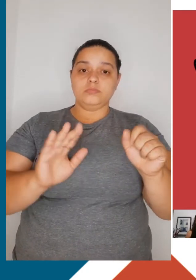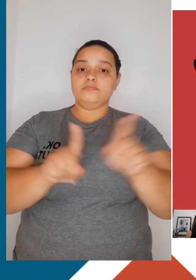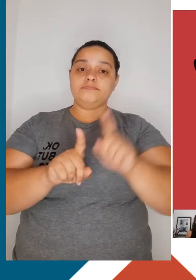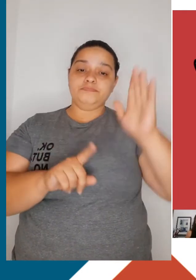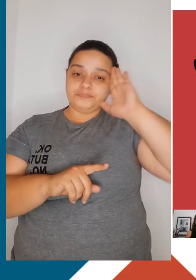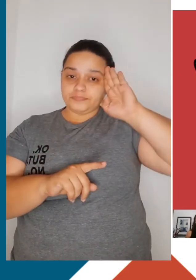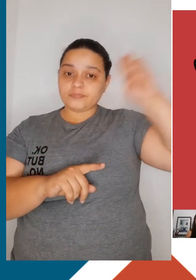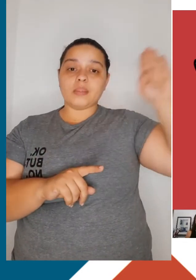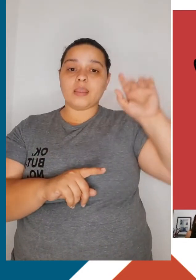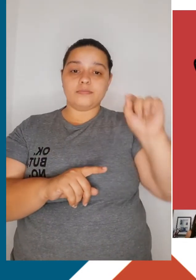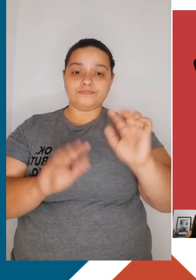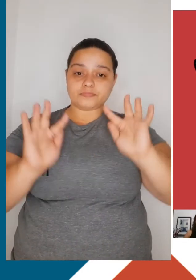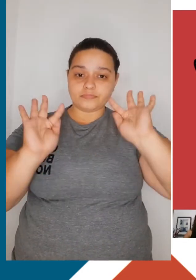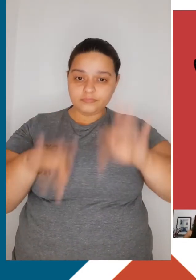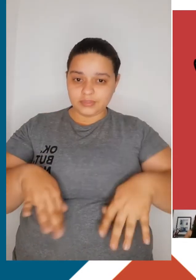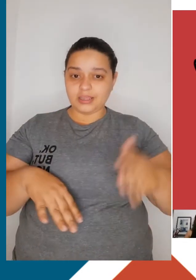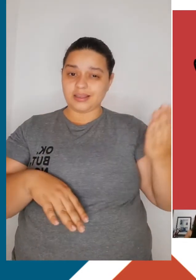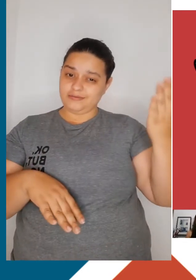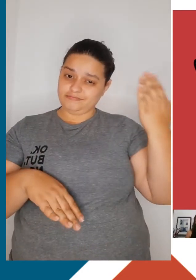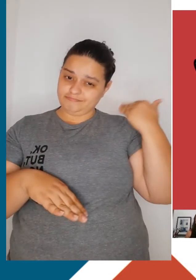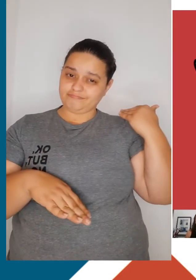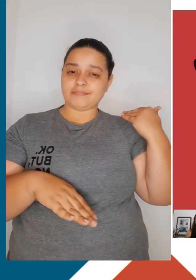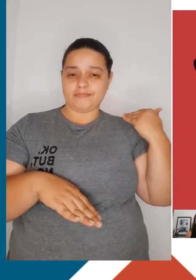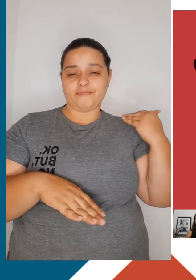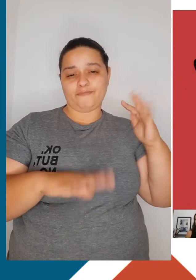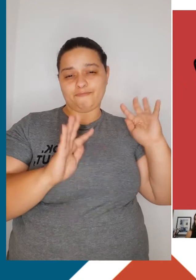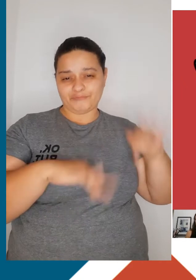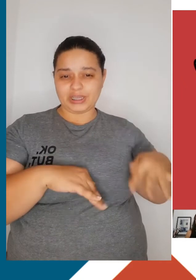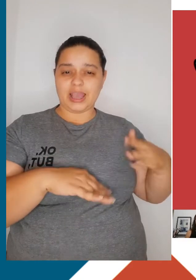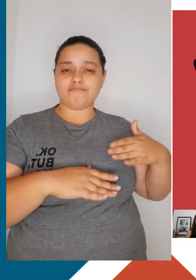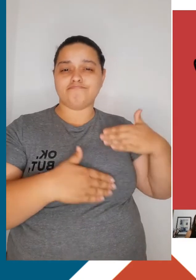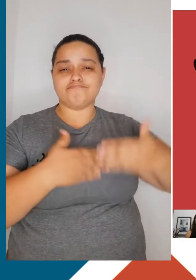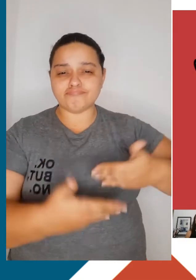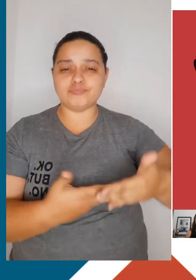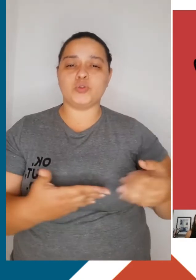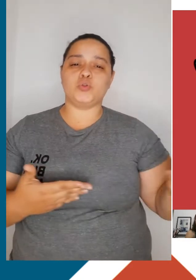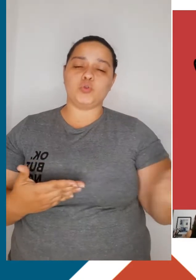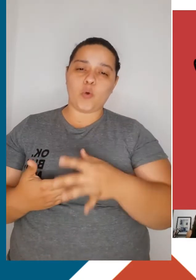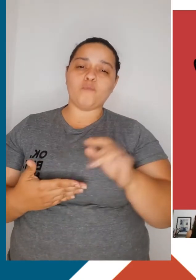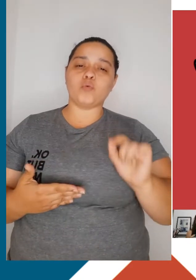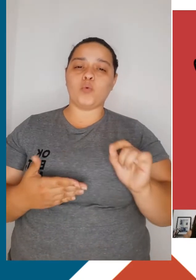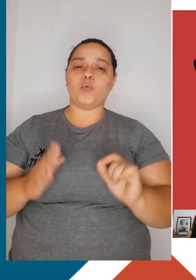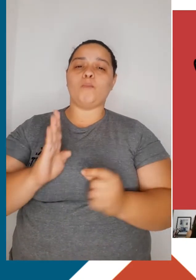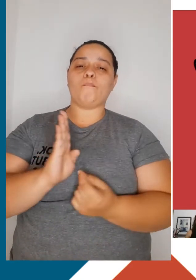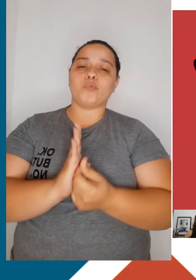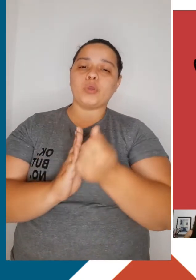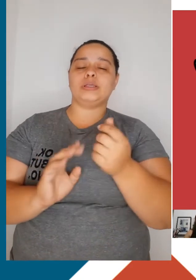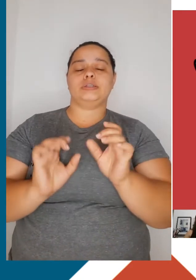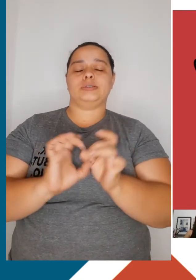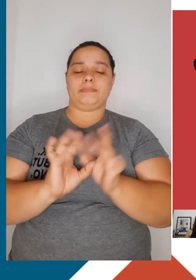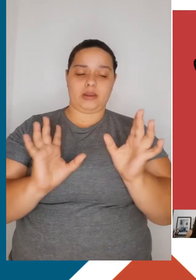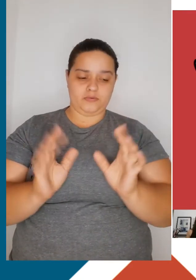como principais marcos, né, o fim do antigo regime e aí a consolidação do que a gente vai entender como um regime burguês liberal.